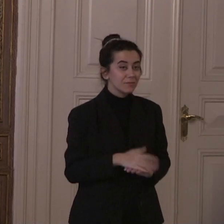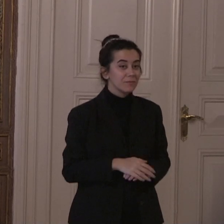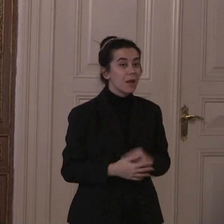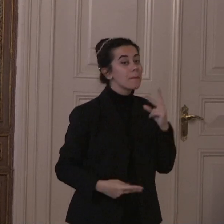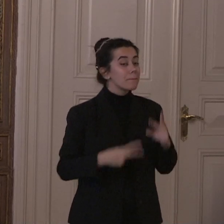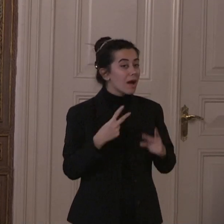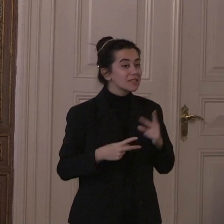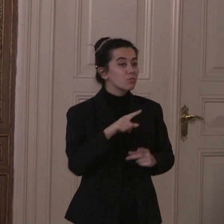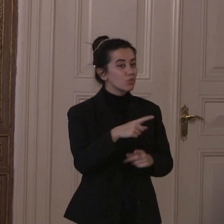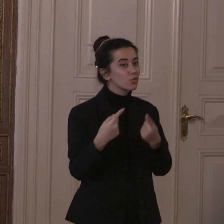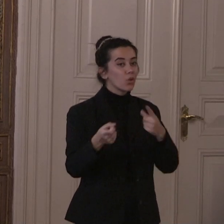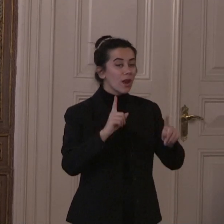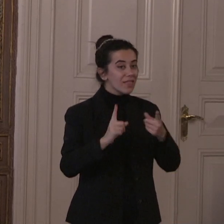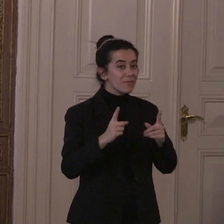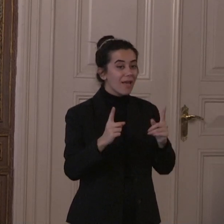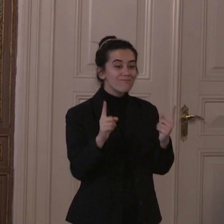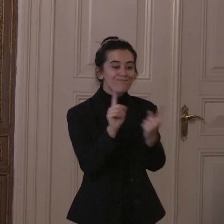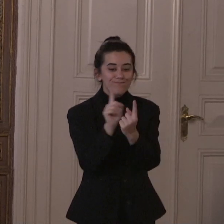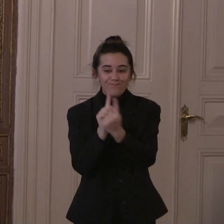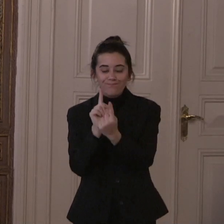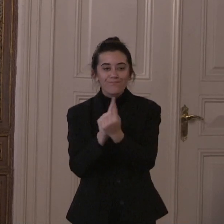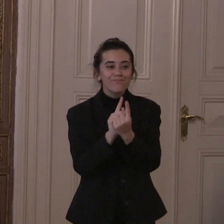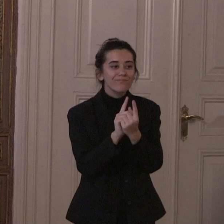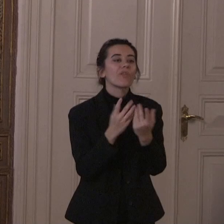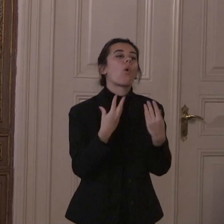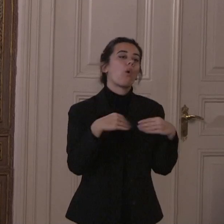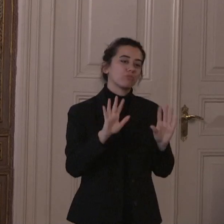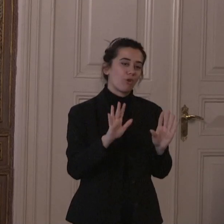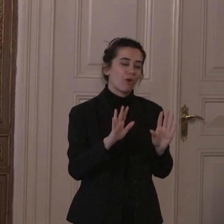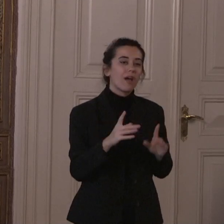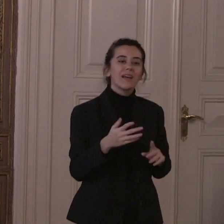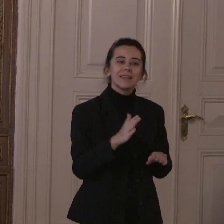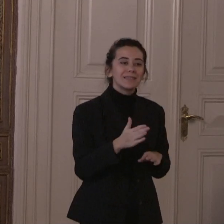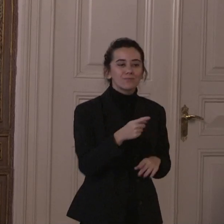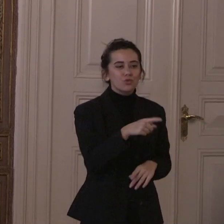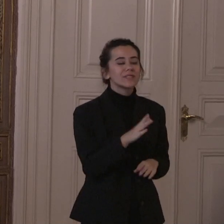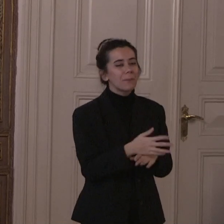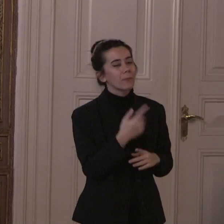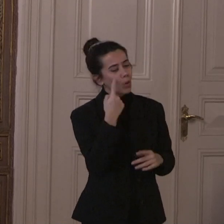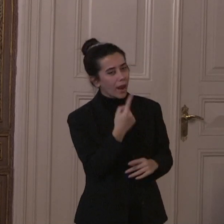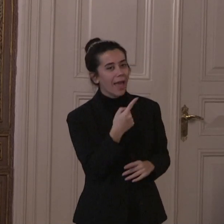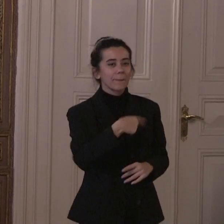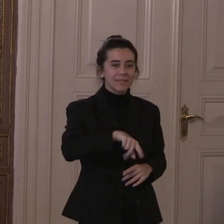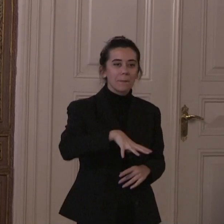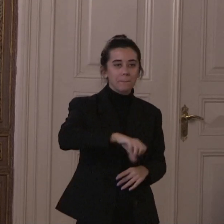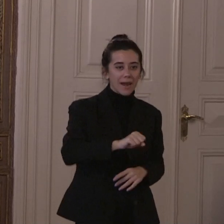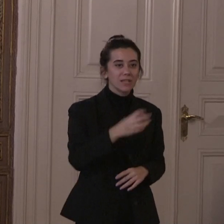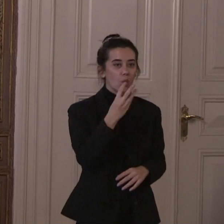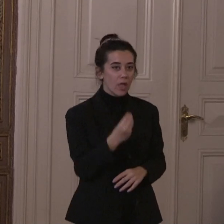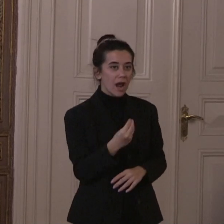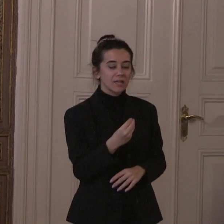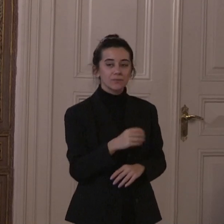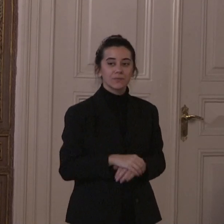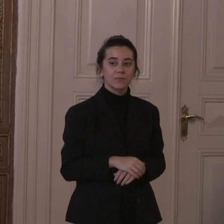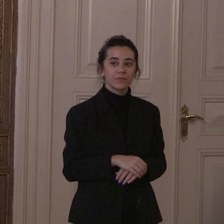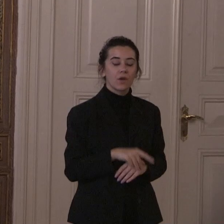yönetimle birebir çalışamıyoruz. Biz de bu nedenle merkezimizin bünyesinde ama bildiğiniz